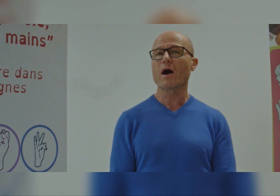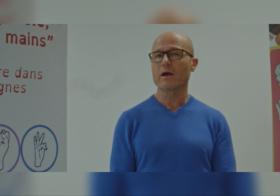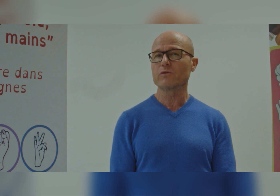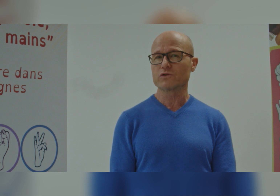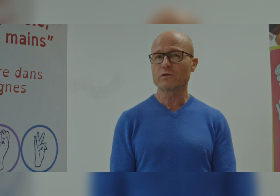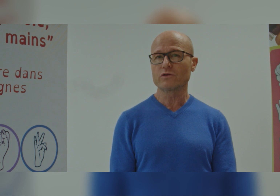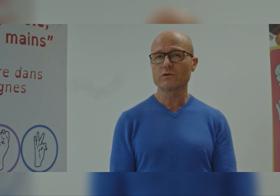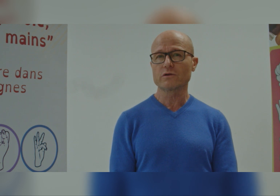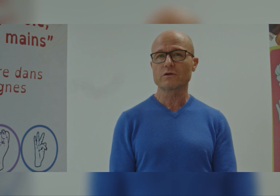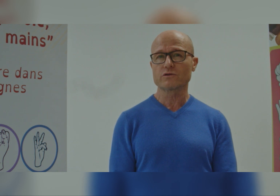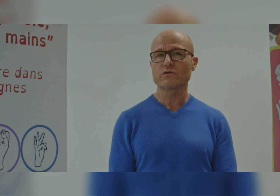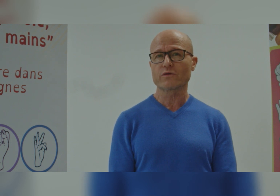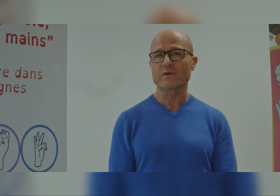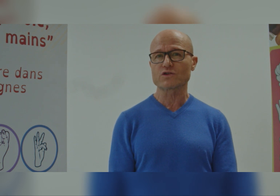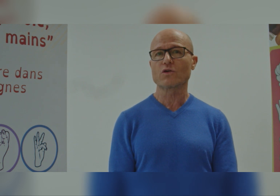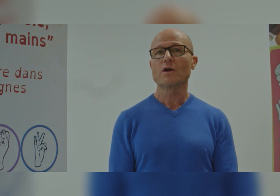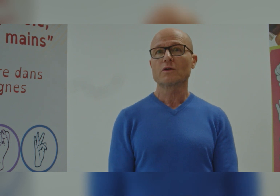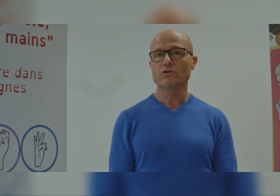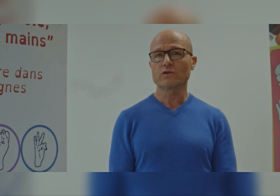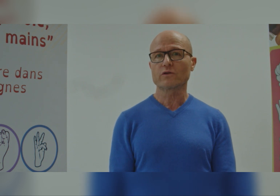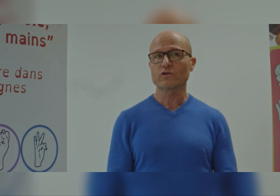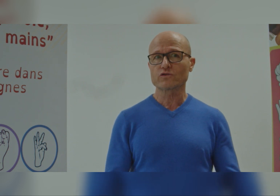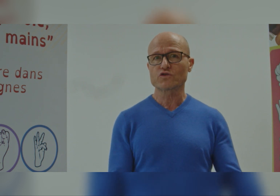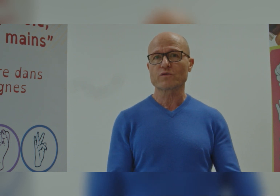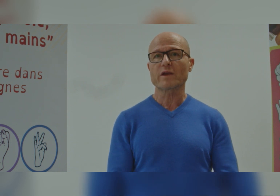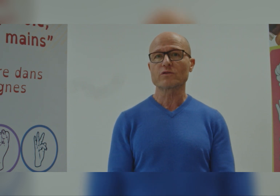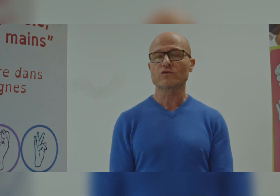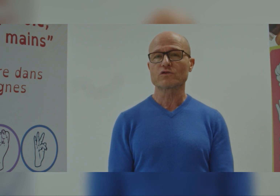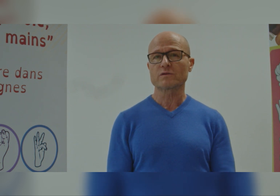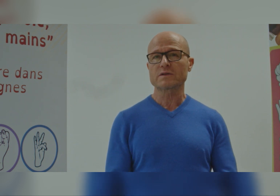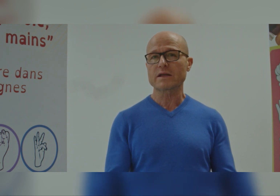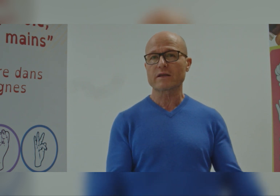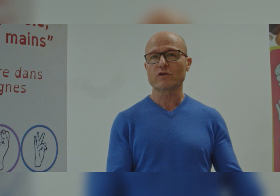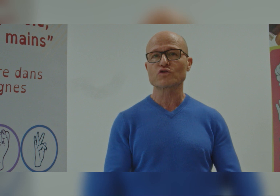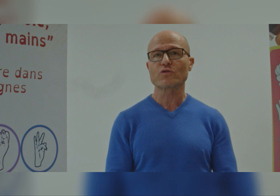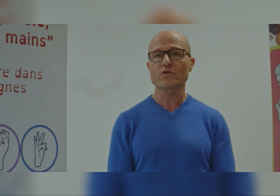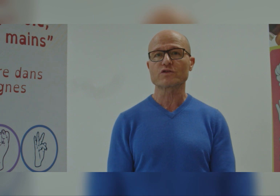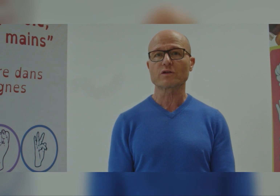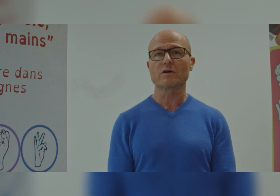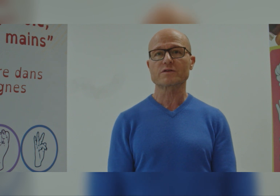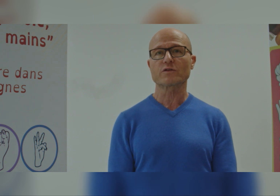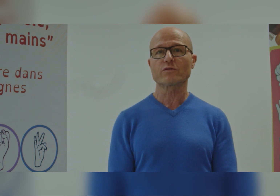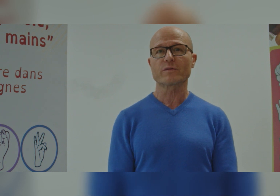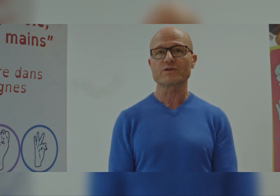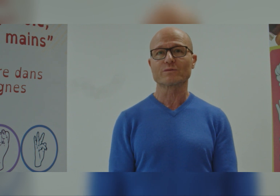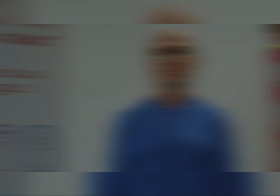un module d'une formation de 30 heures d'une semaine. C'est l'équivalent de ce que font les autres en centre de formation.